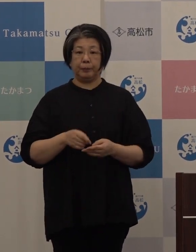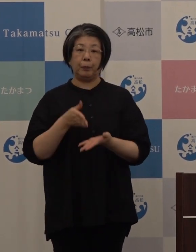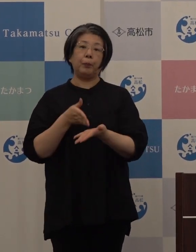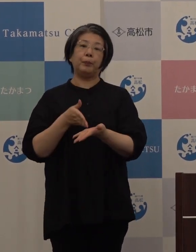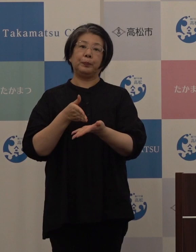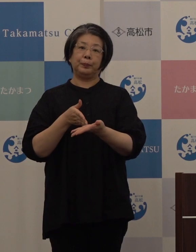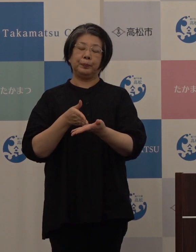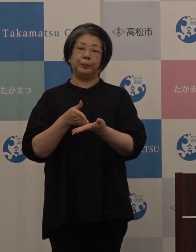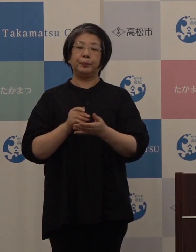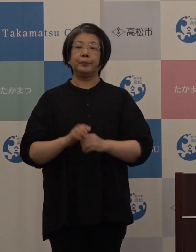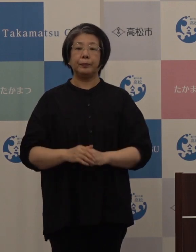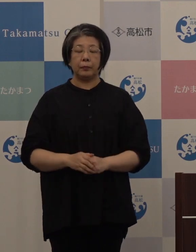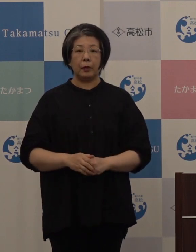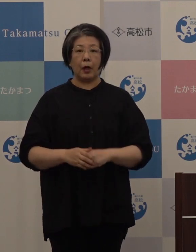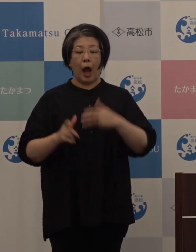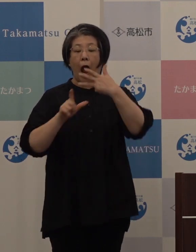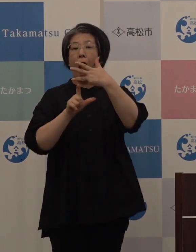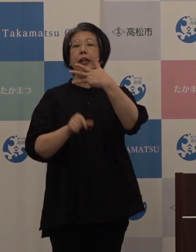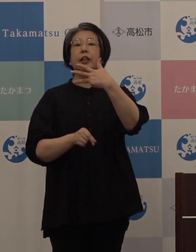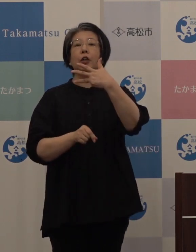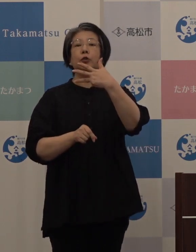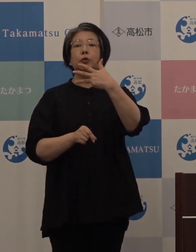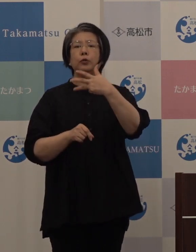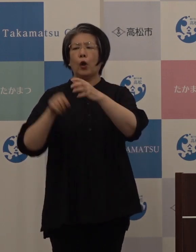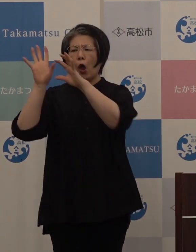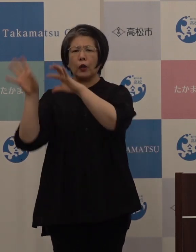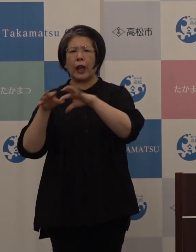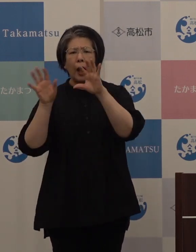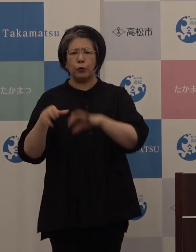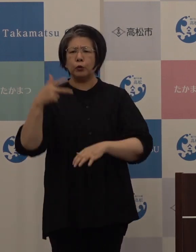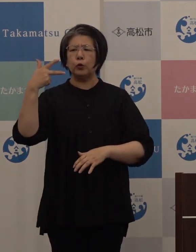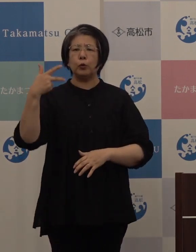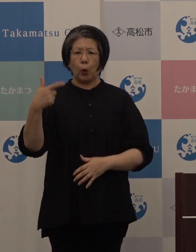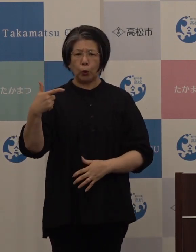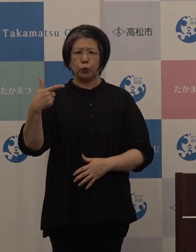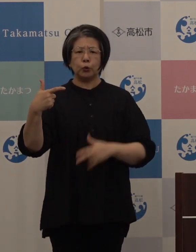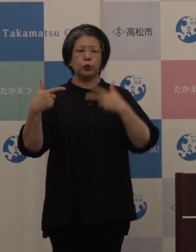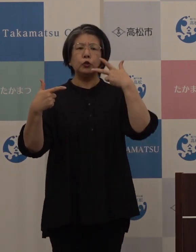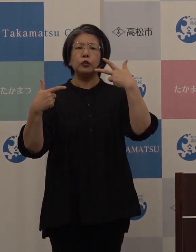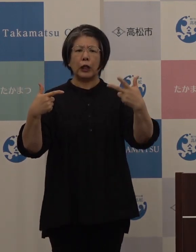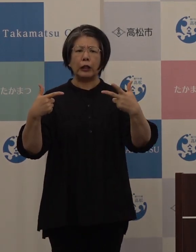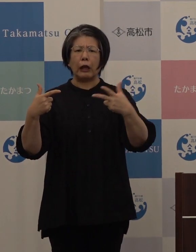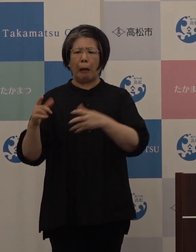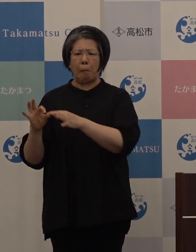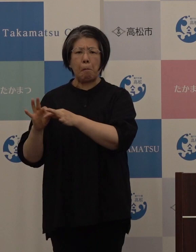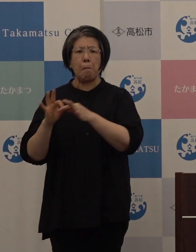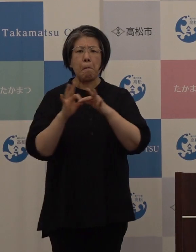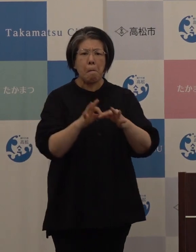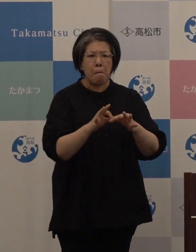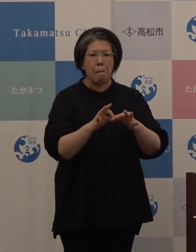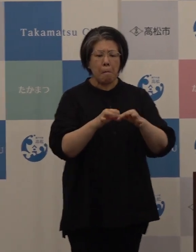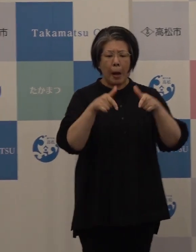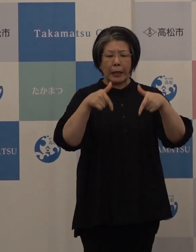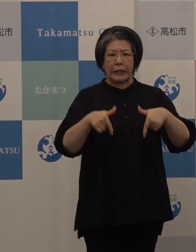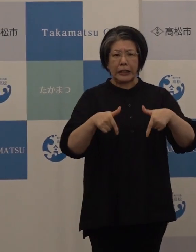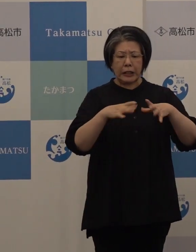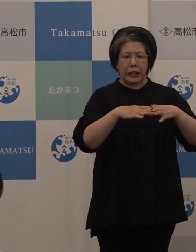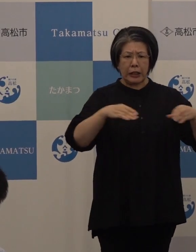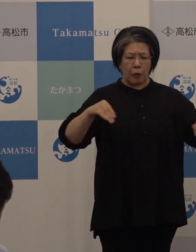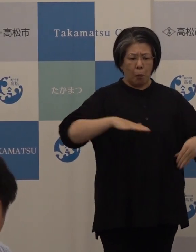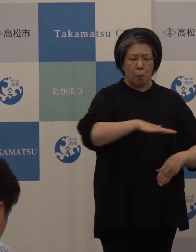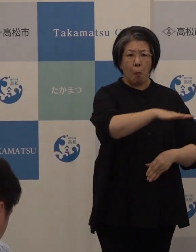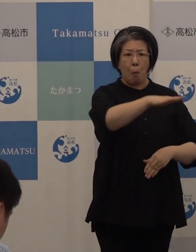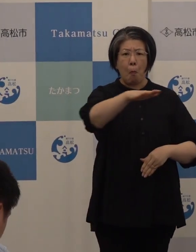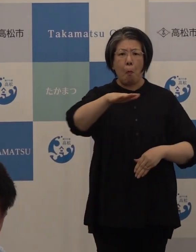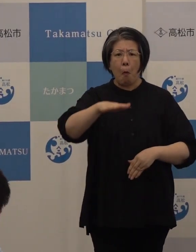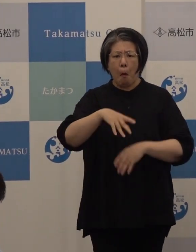と存じます。8月に入りまして、台風6号、7号と立て続けに台風が西日本に接近上陸をいた